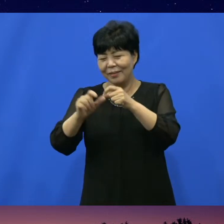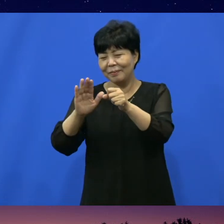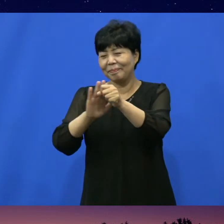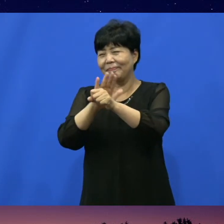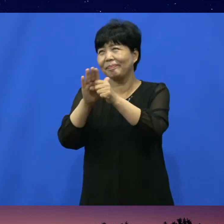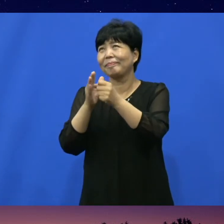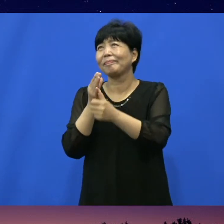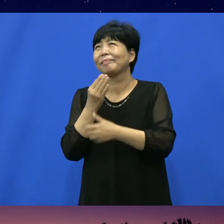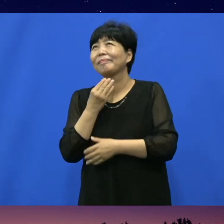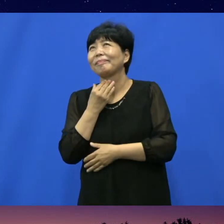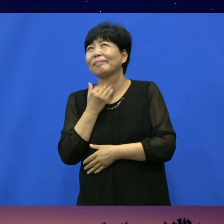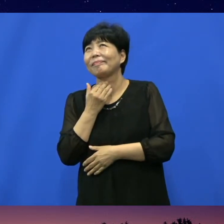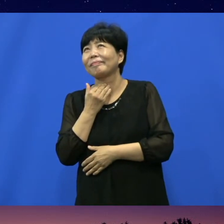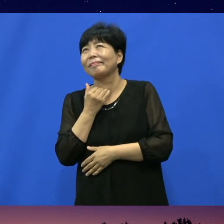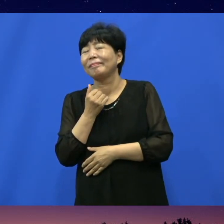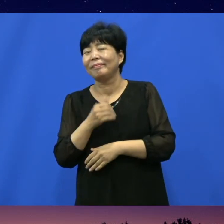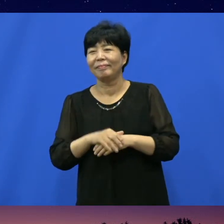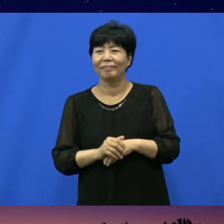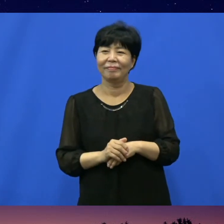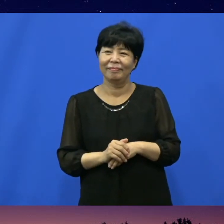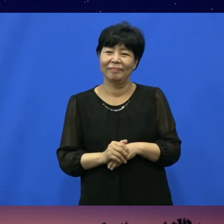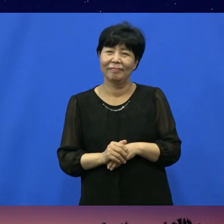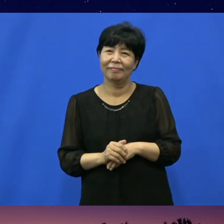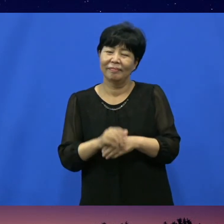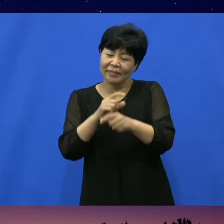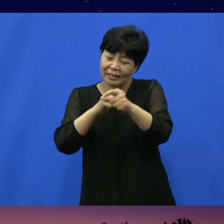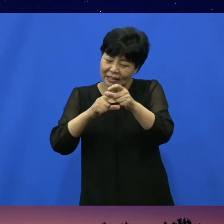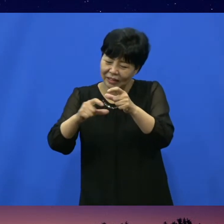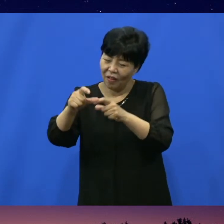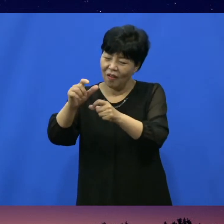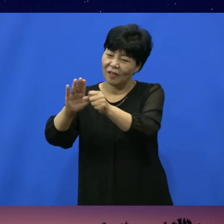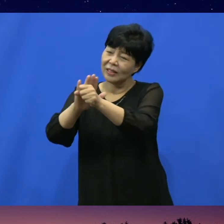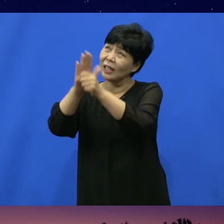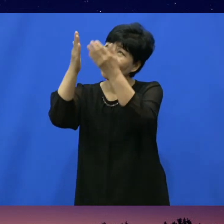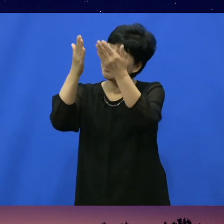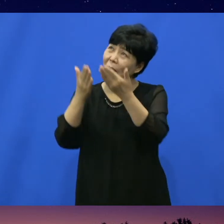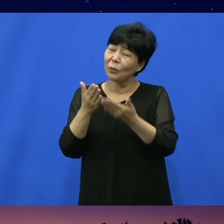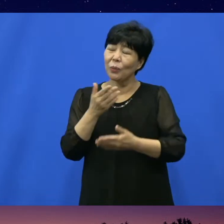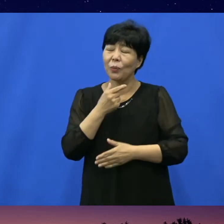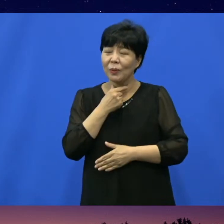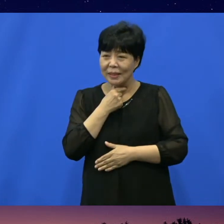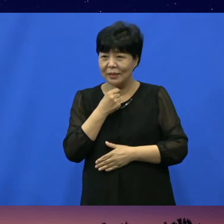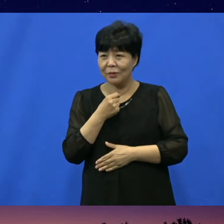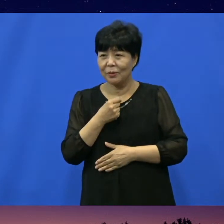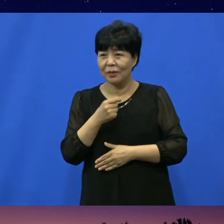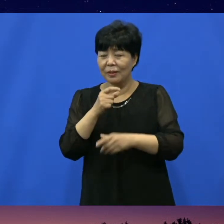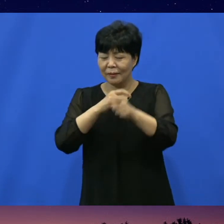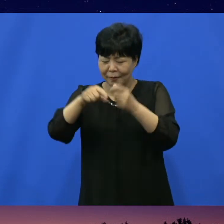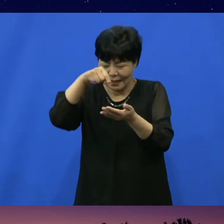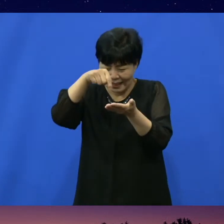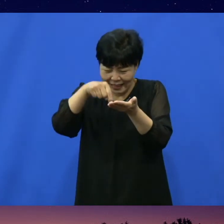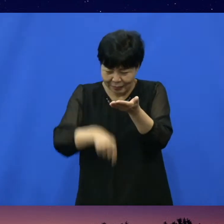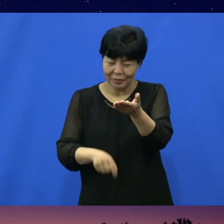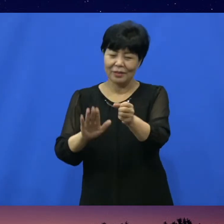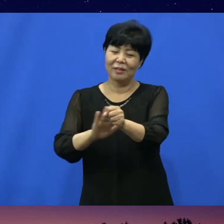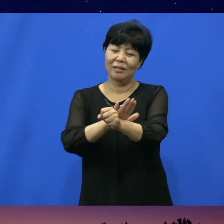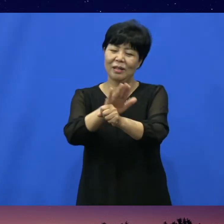나는 이만 하면 됐다고 말하지 않아요. 더 사랑하고 싶고 더 사랑이 깊어지기를 원해요. 그게 사랑의 속성이라는